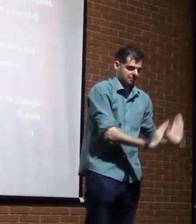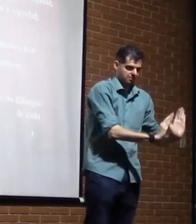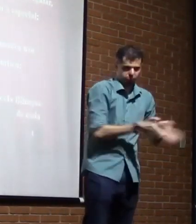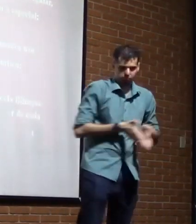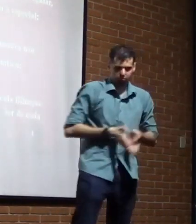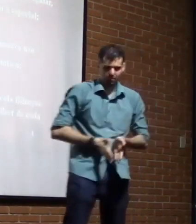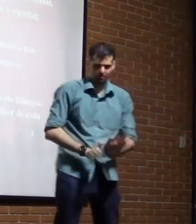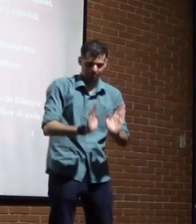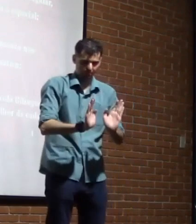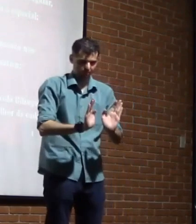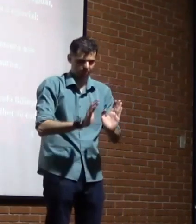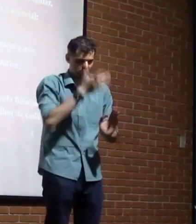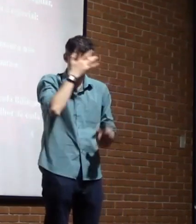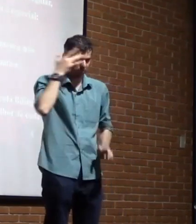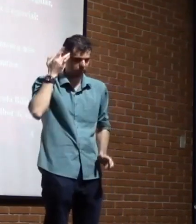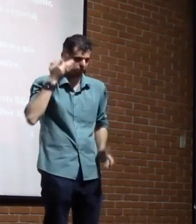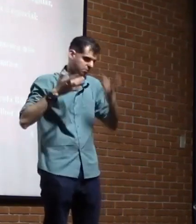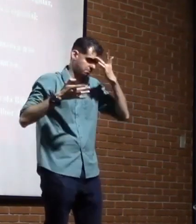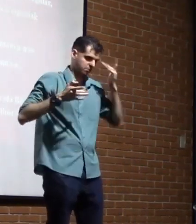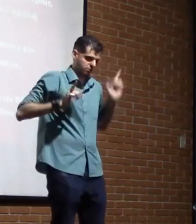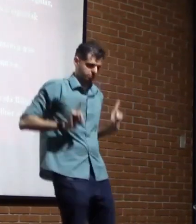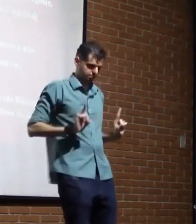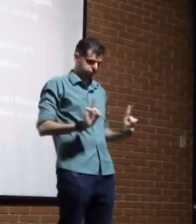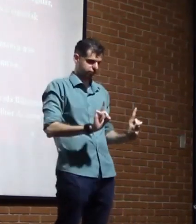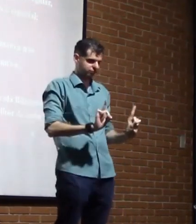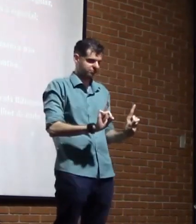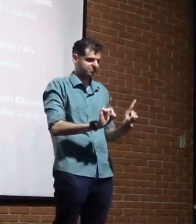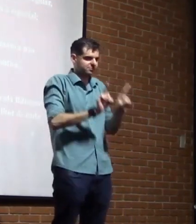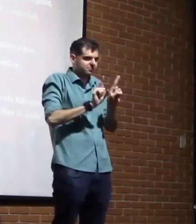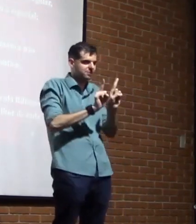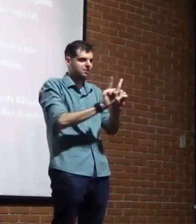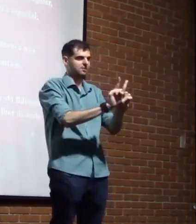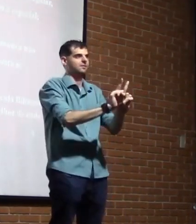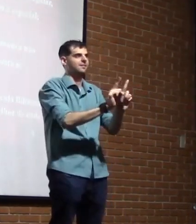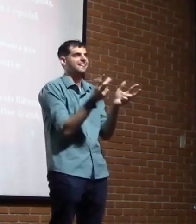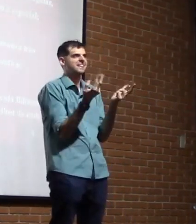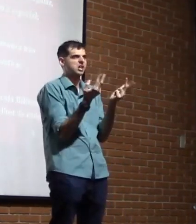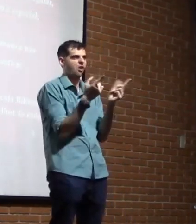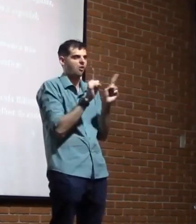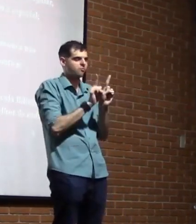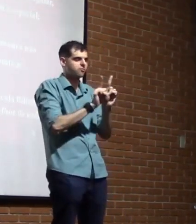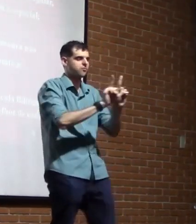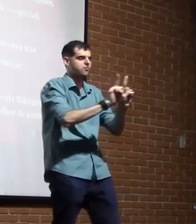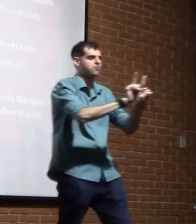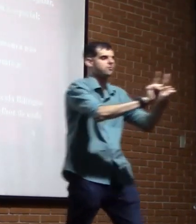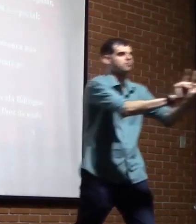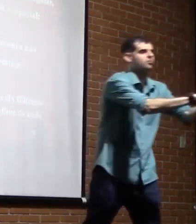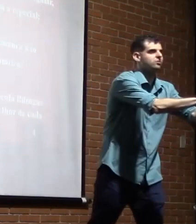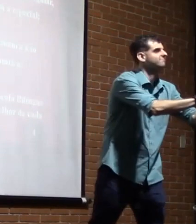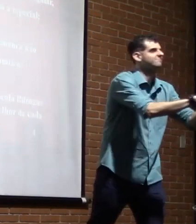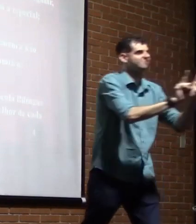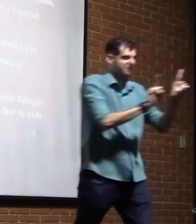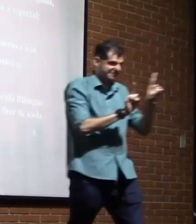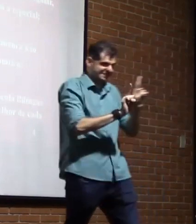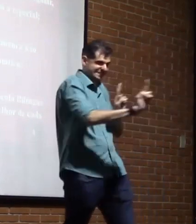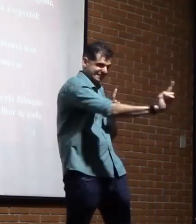a gente pensa que se nasce duas pessoas diferentes, todas elas têm as